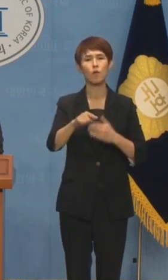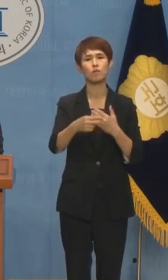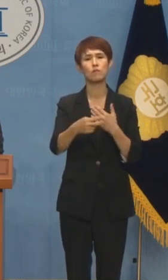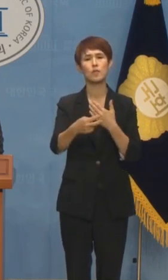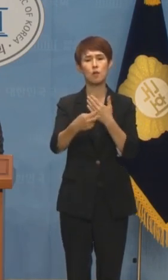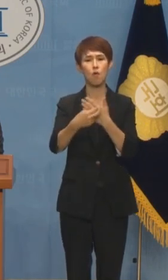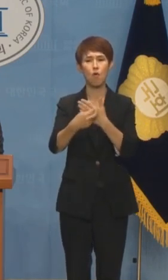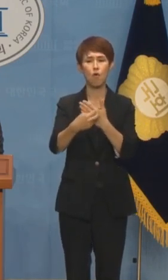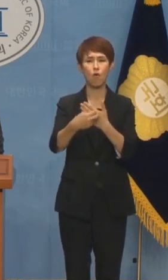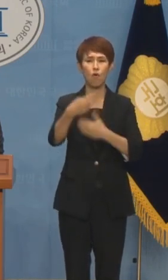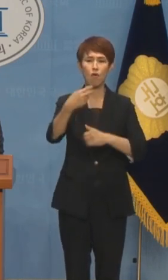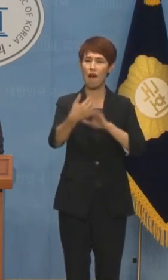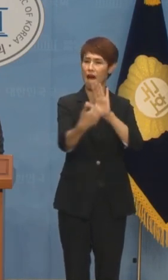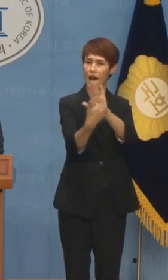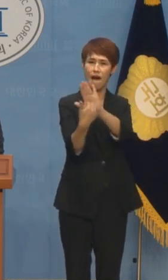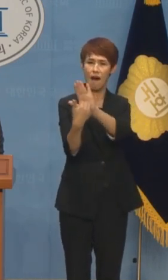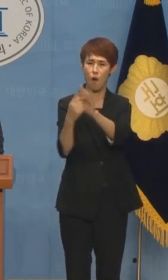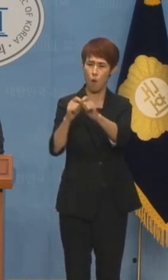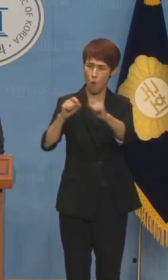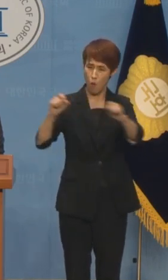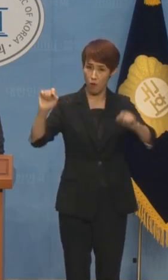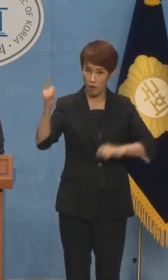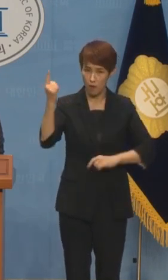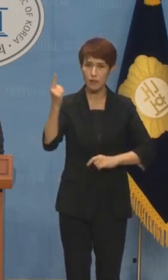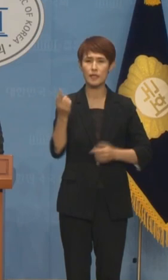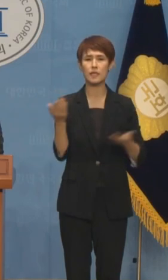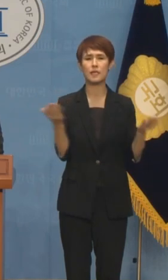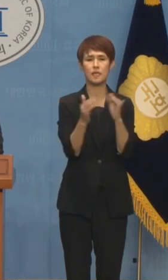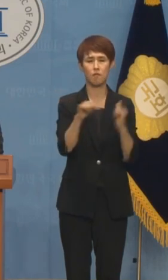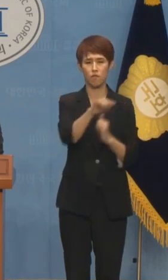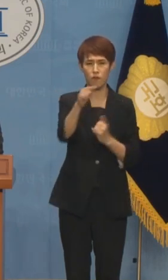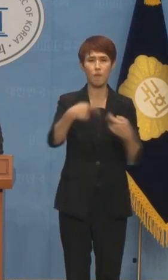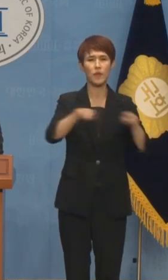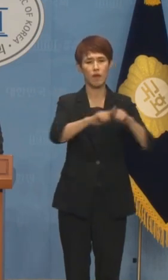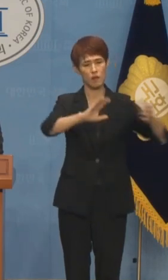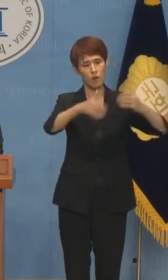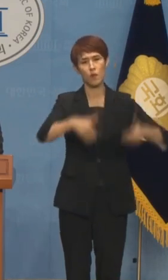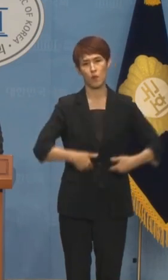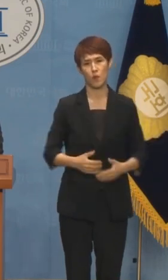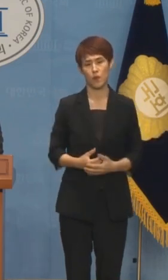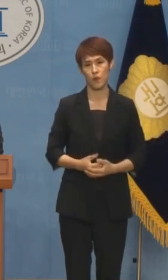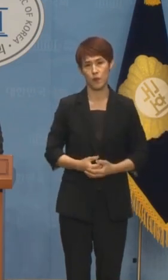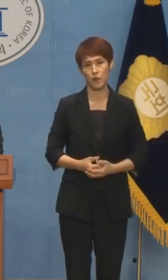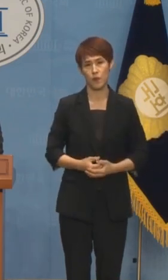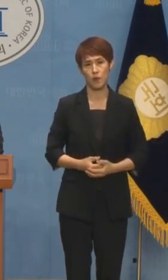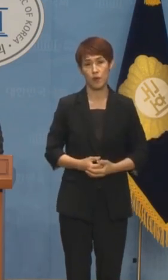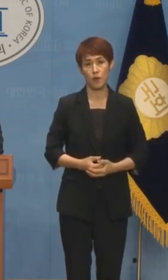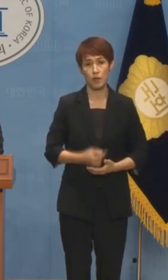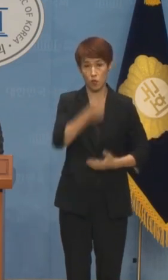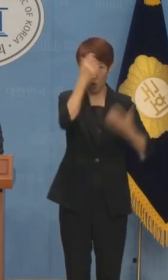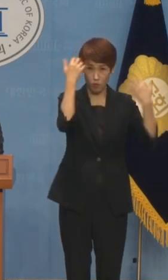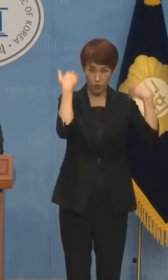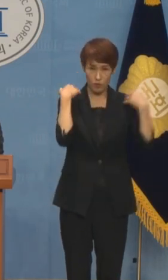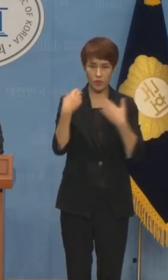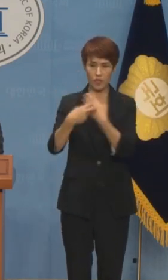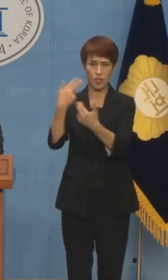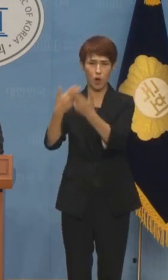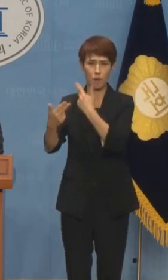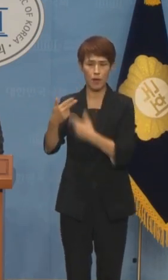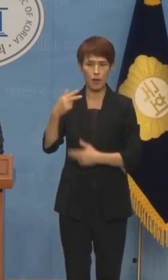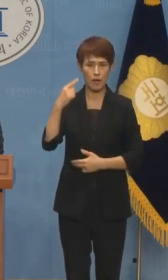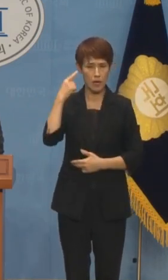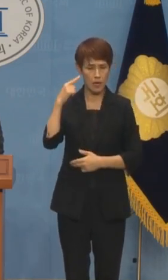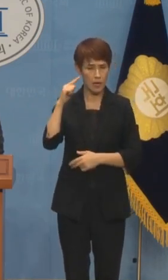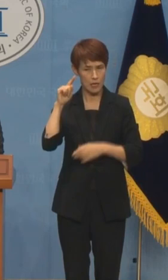장기화로 일자리를 잃고 있는 보건의료 노동자들입니다. 정부는 의협의 연현 말고